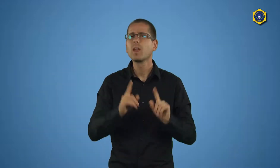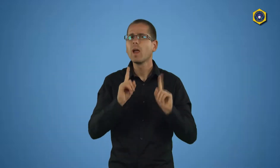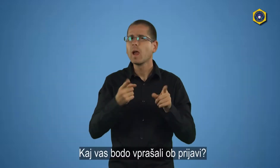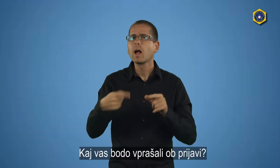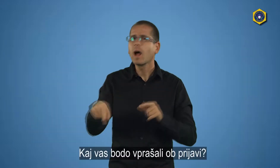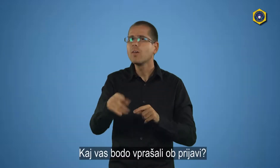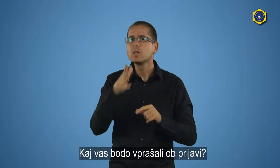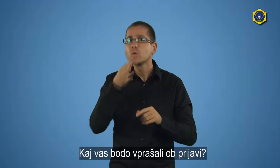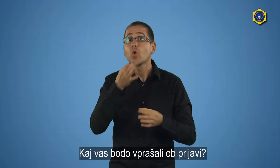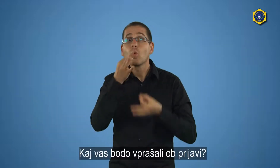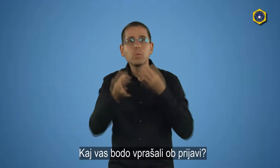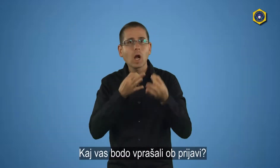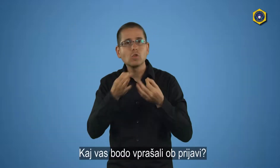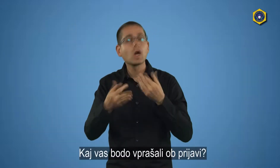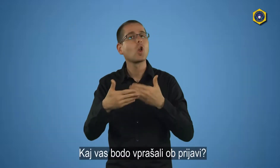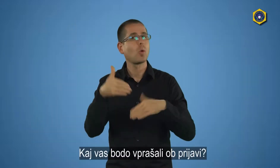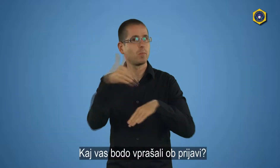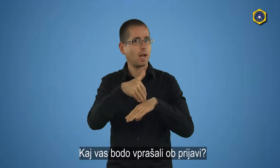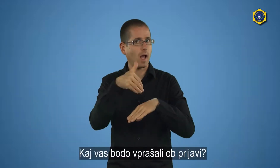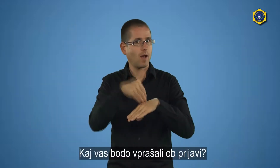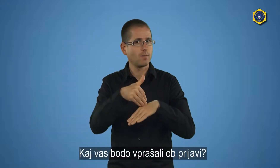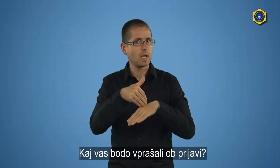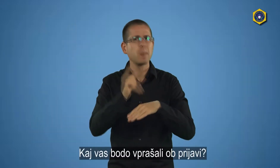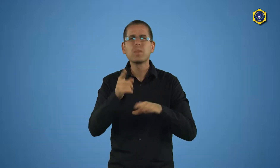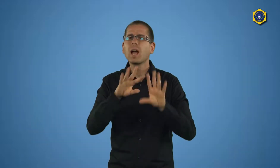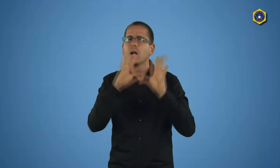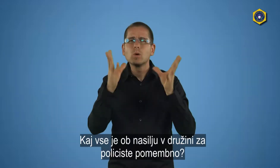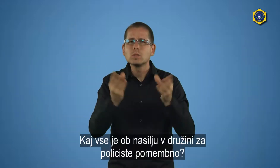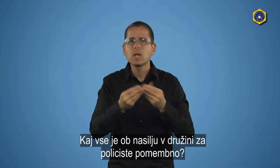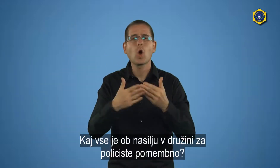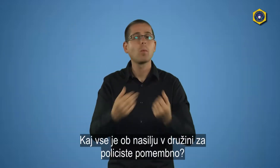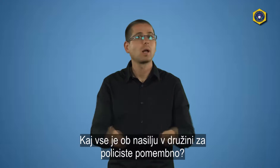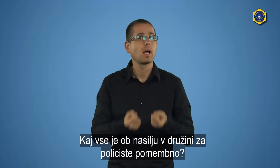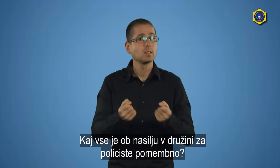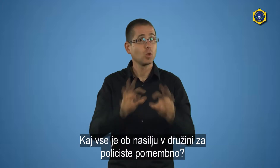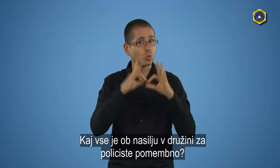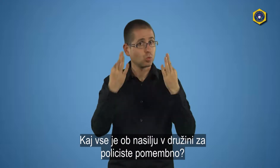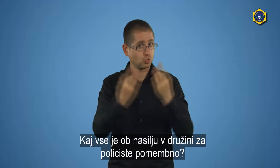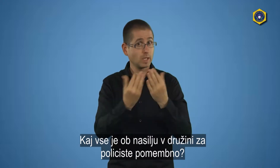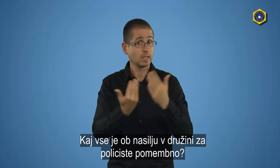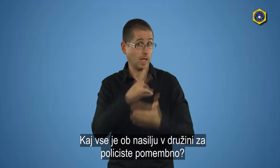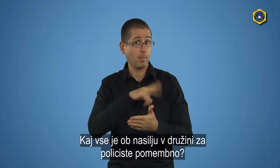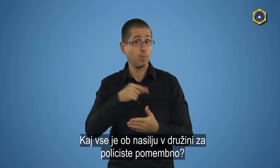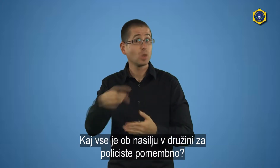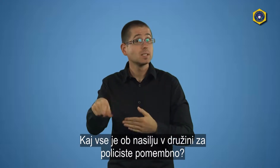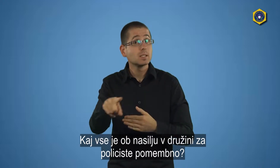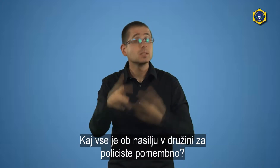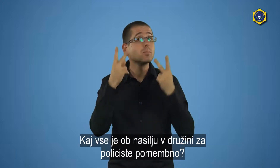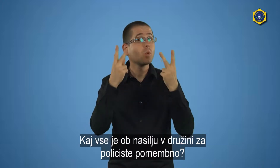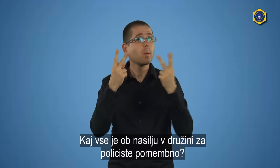Kaj vas bodo vprašali o prijavi? Kaj vse je ob nasilju v družini za policiste pomembno?